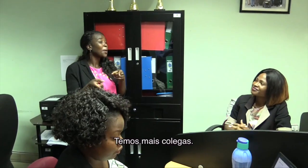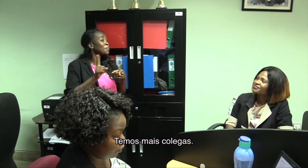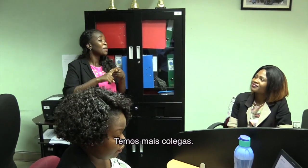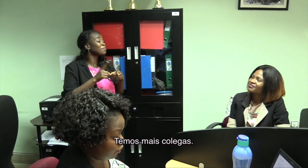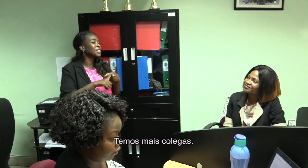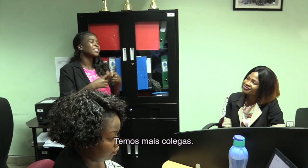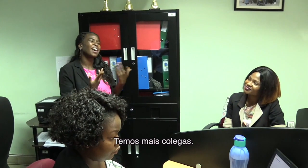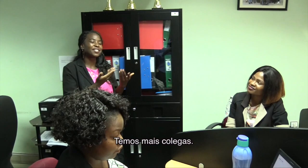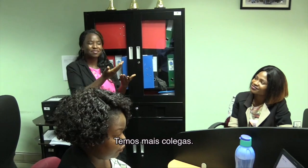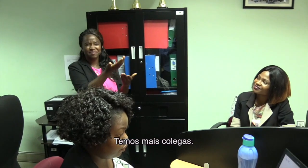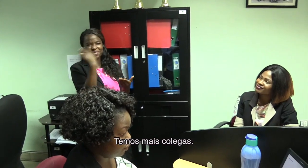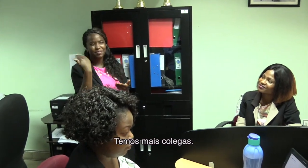Temos mais colegas.